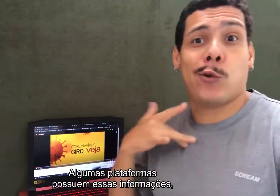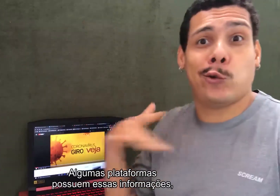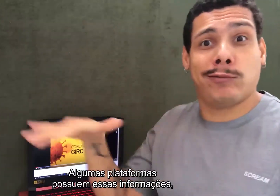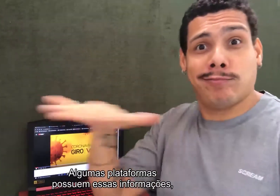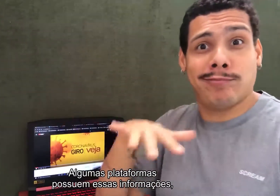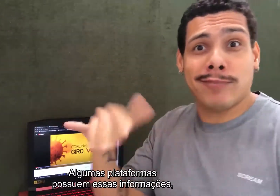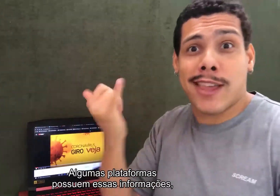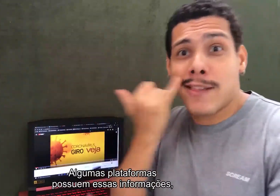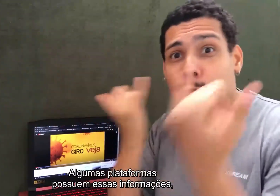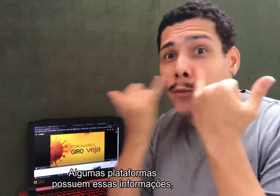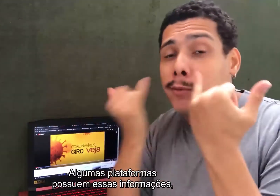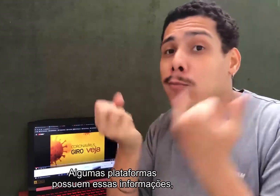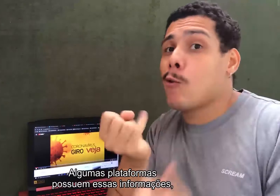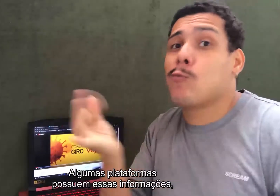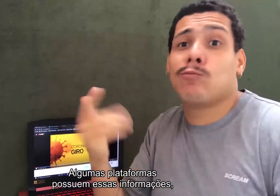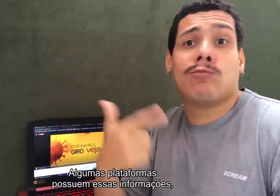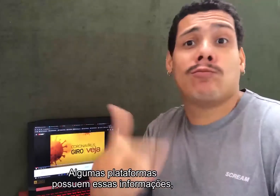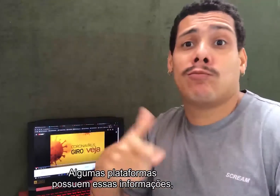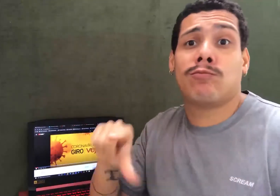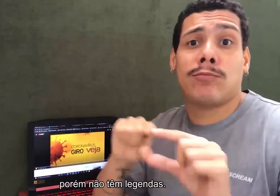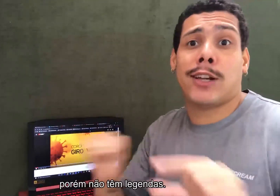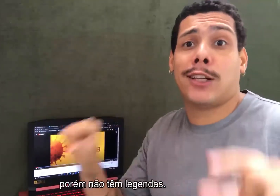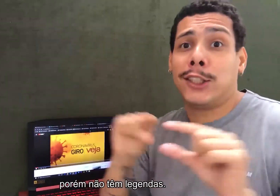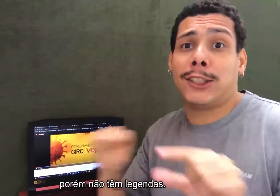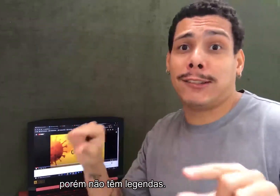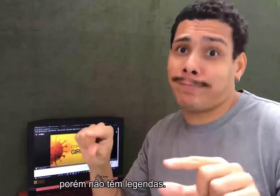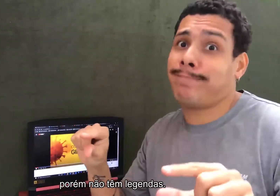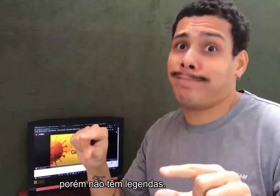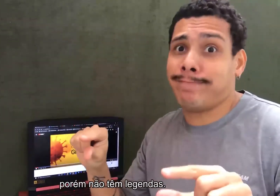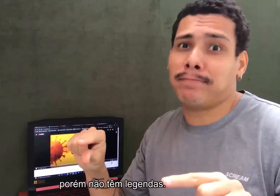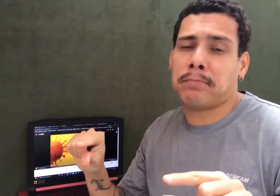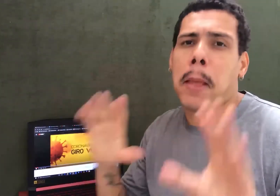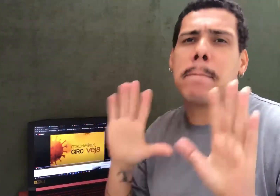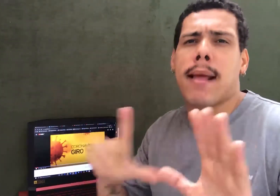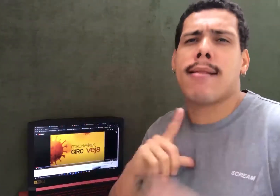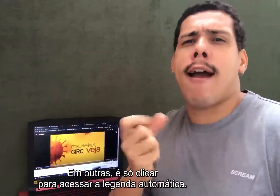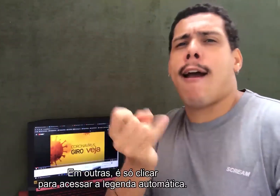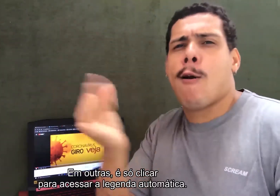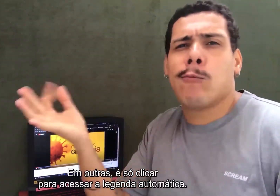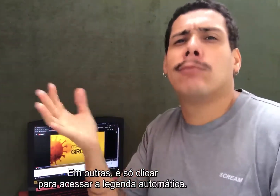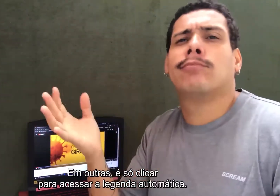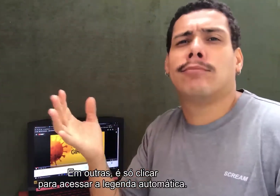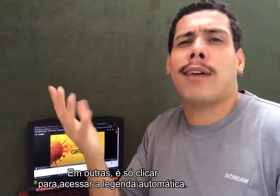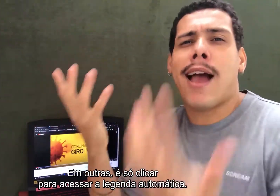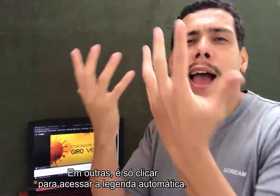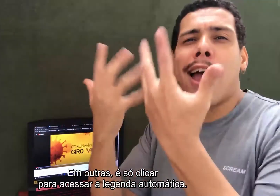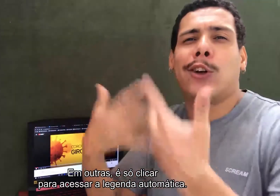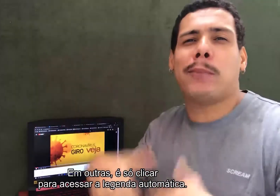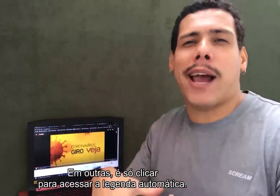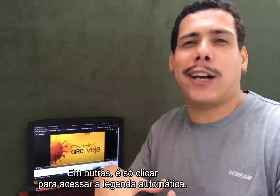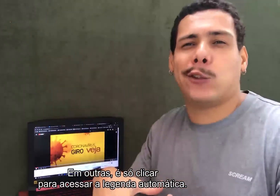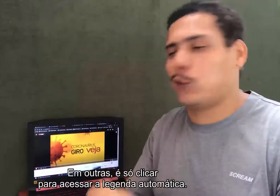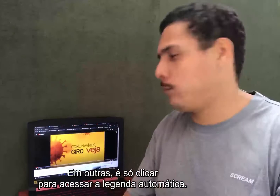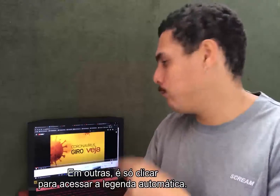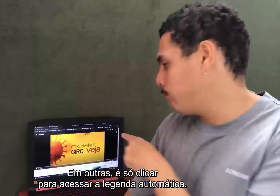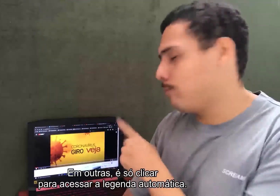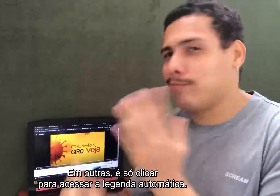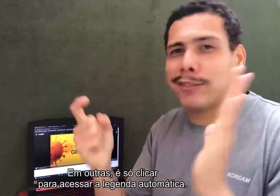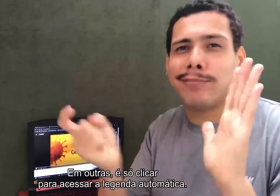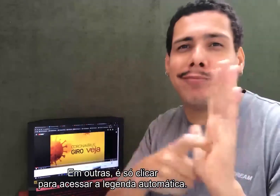Algumas plataformas possuem essas informações, porém não têm legendas. Em outras, é só clicar para acessar